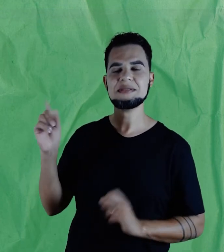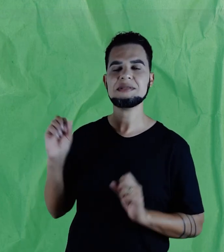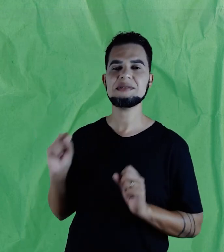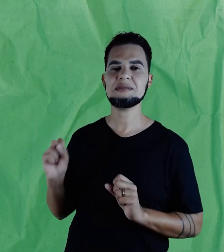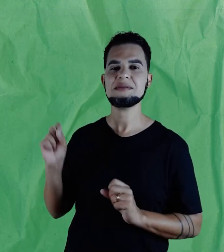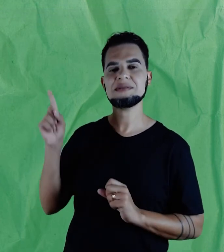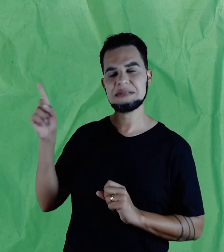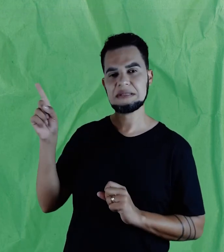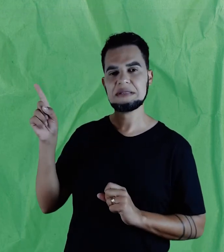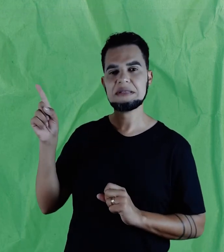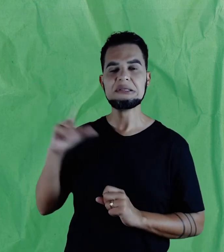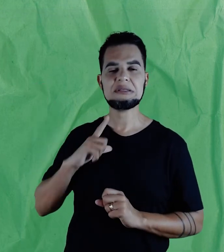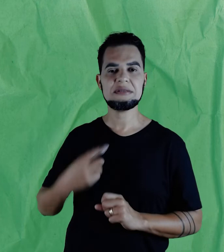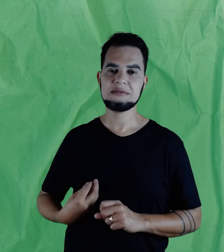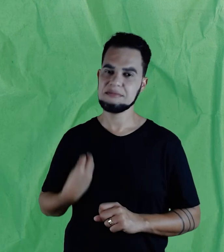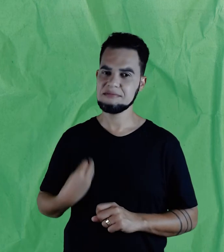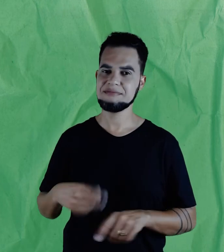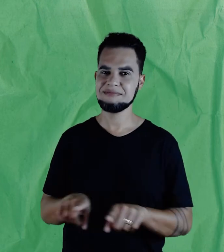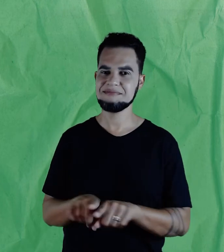poderia estar